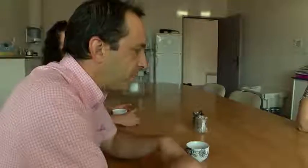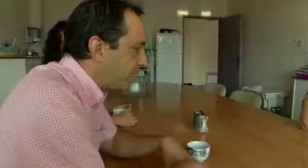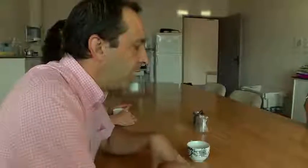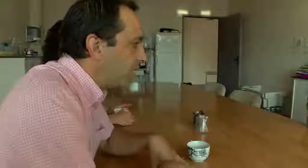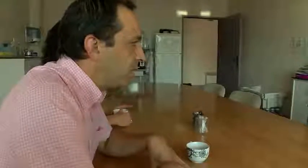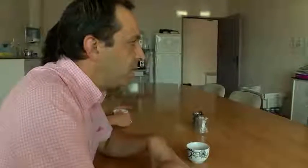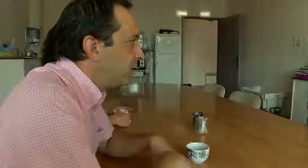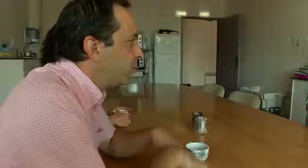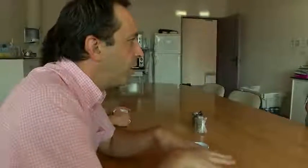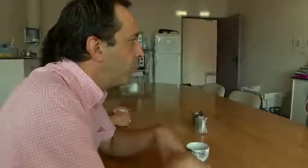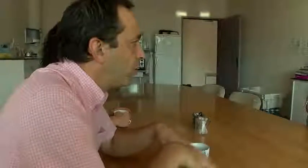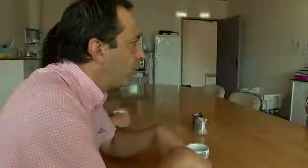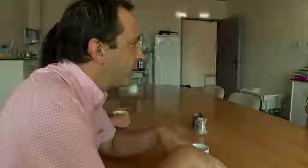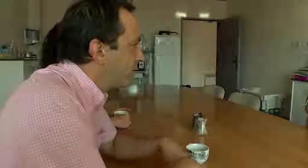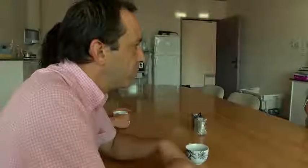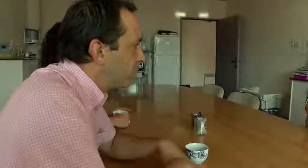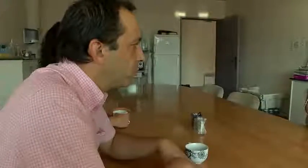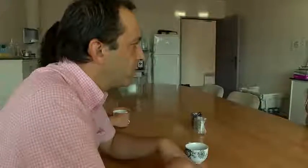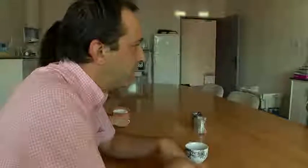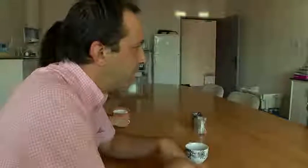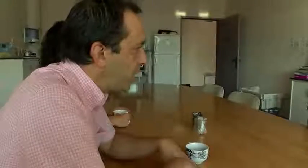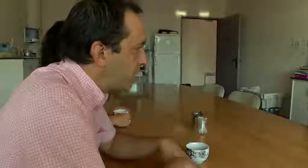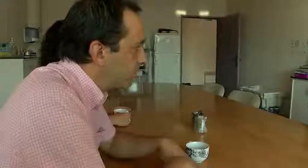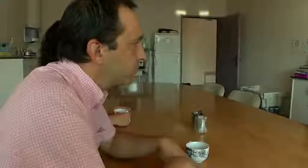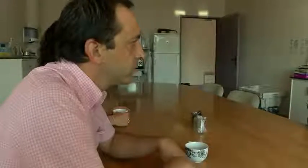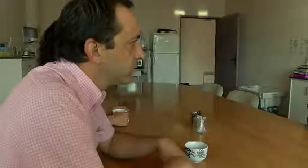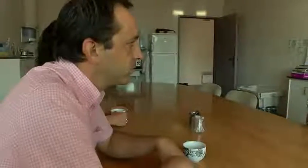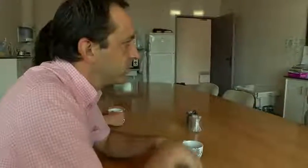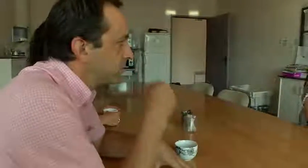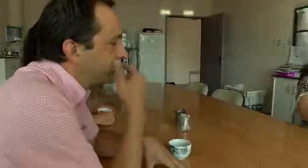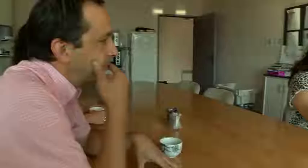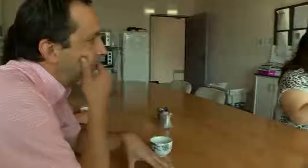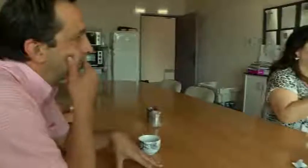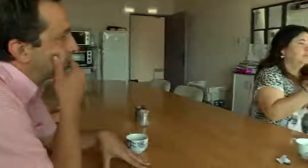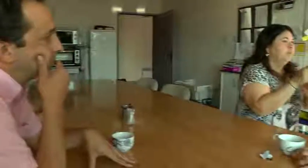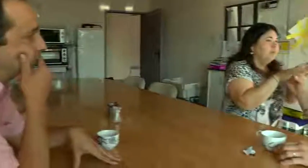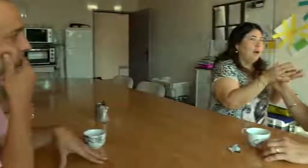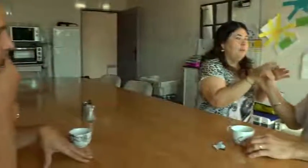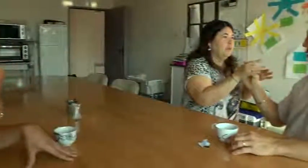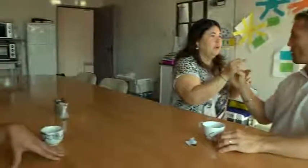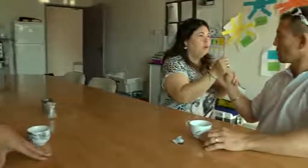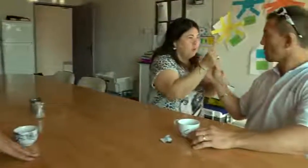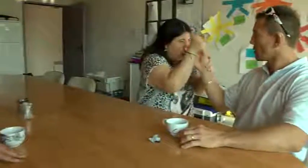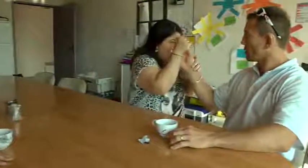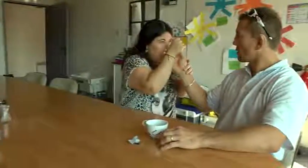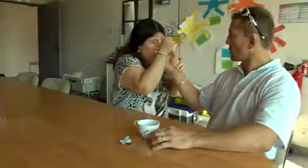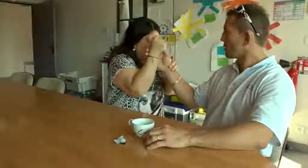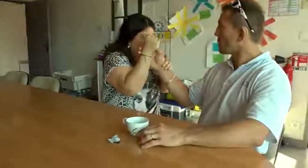Cyril, il soit un peu l'ambassadeur de cette démarche. Oui, toi veux à peu près comme parent.